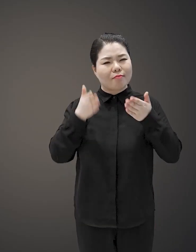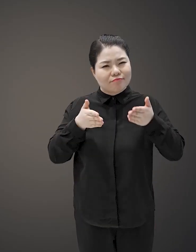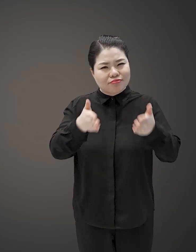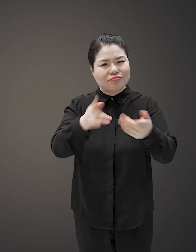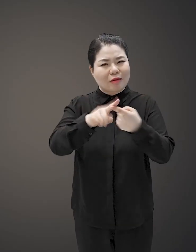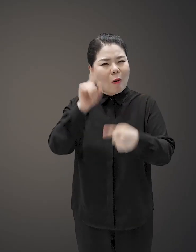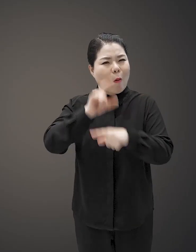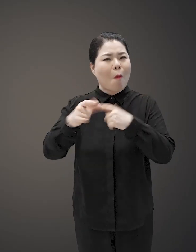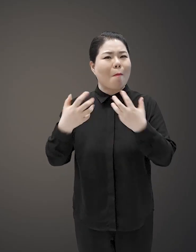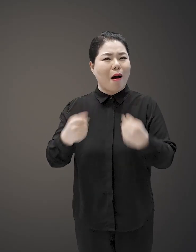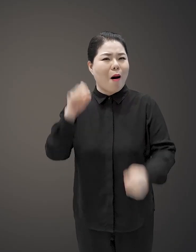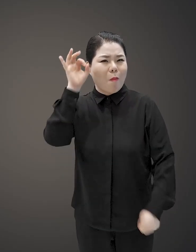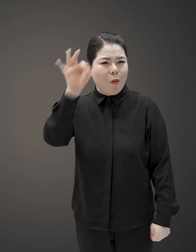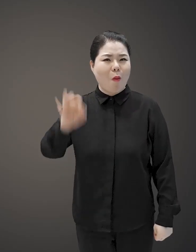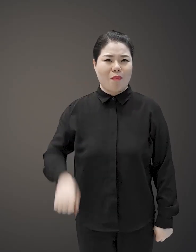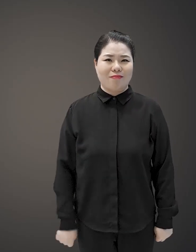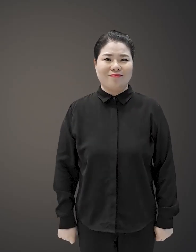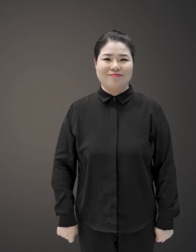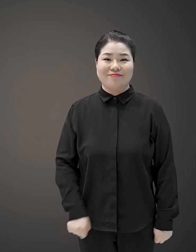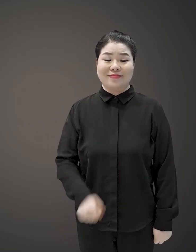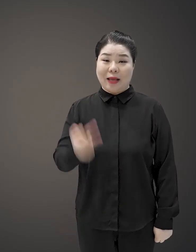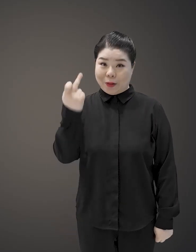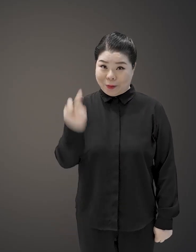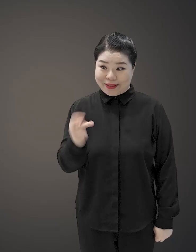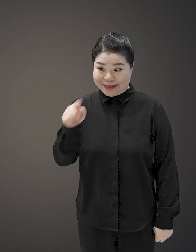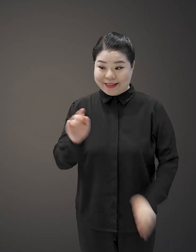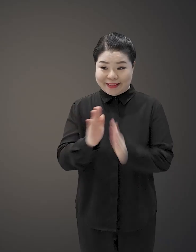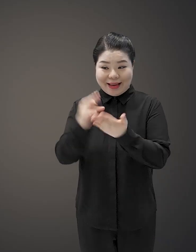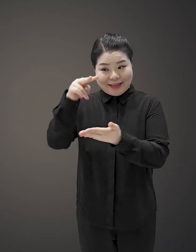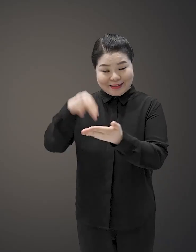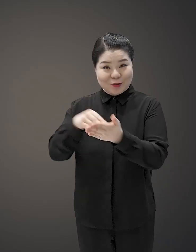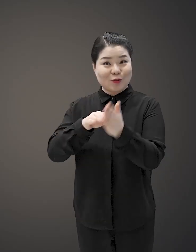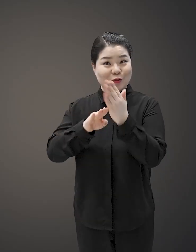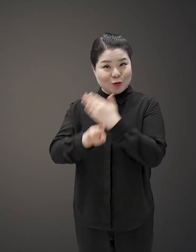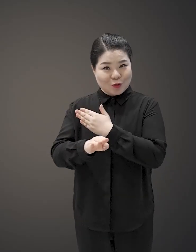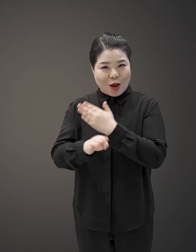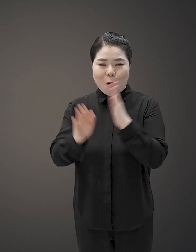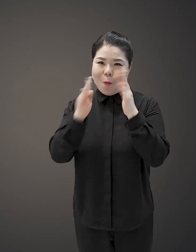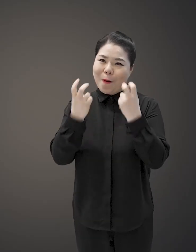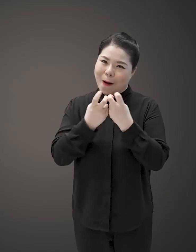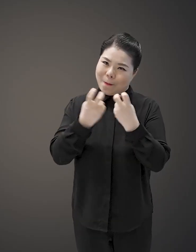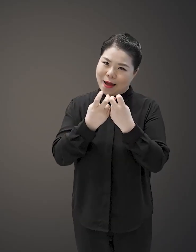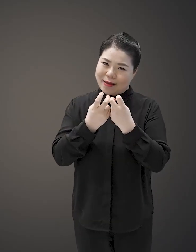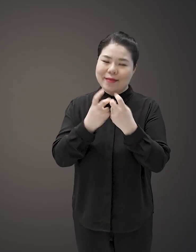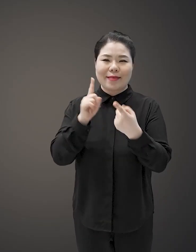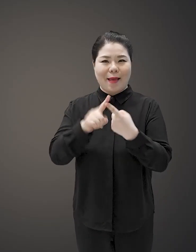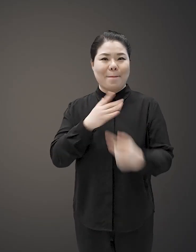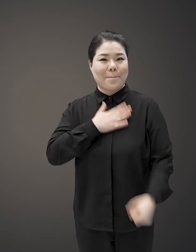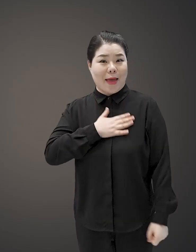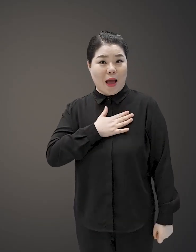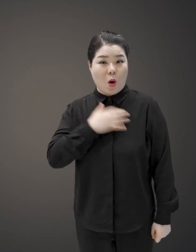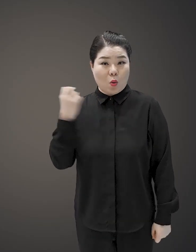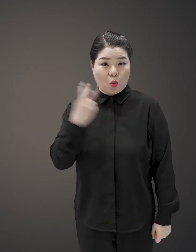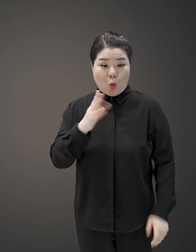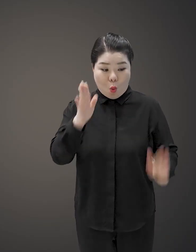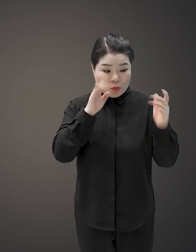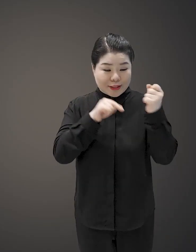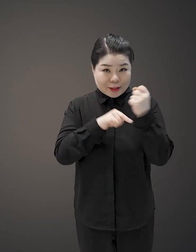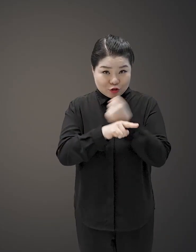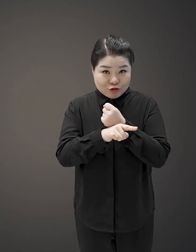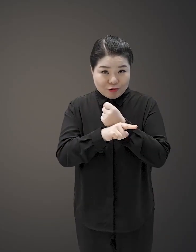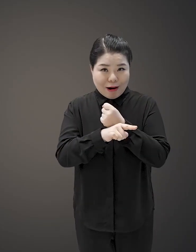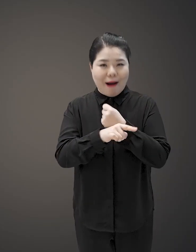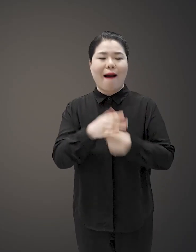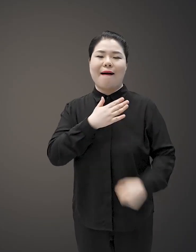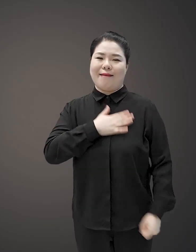많아 보였는데요. 사촌동생도 이 책을 읽고는 조금 더 어떻게 공부를 해야 할지에 대해 알고 또 왜 공부를 해야 하는지 좀